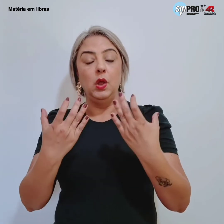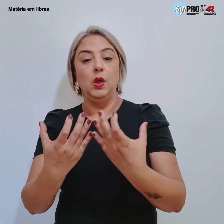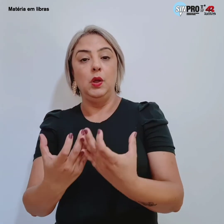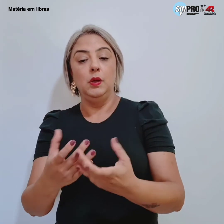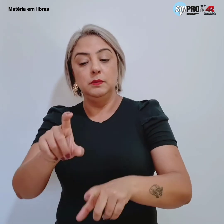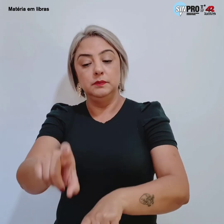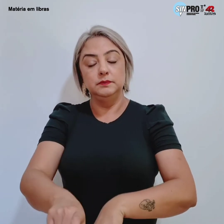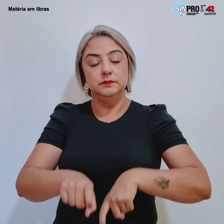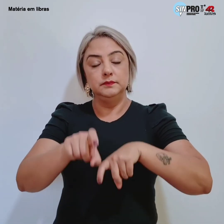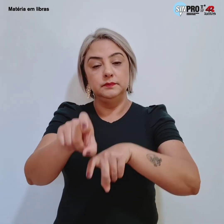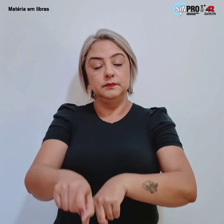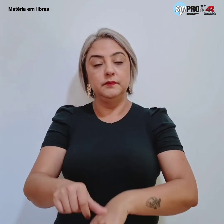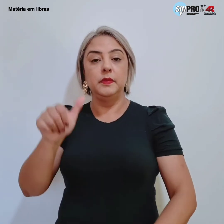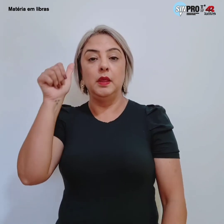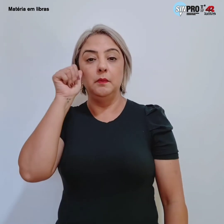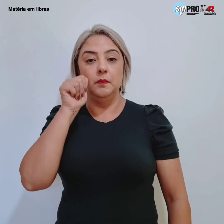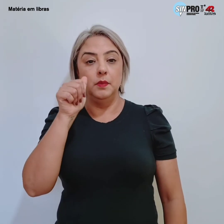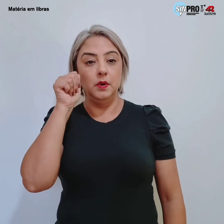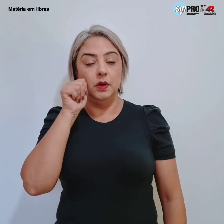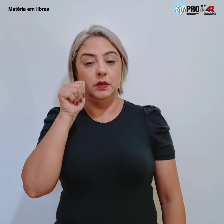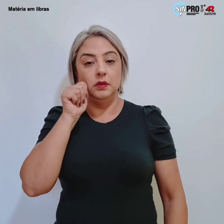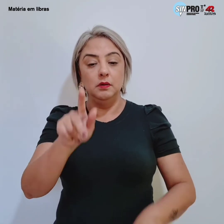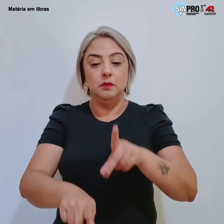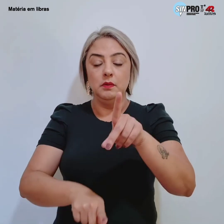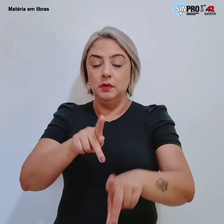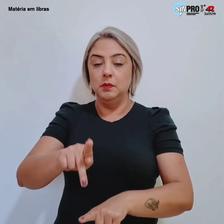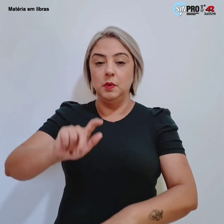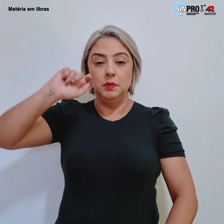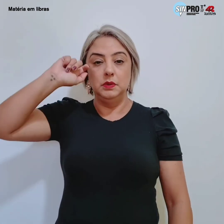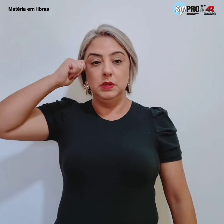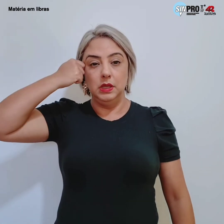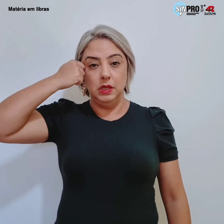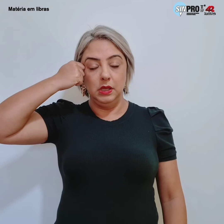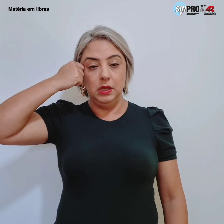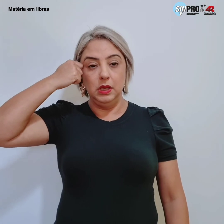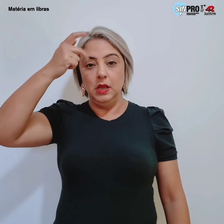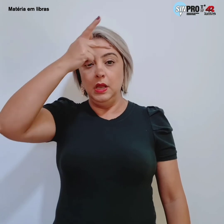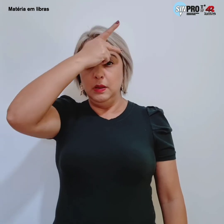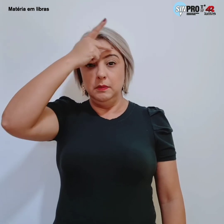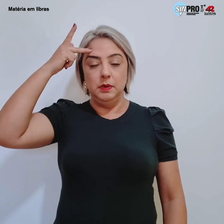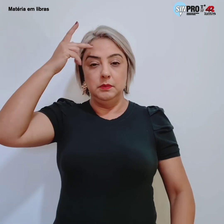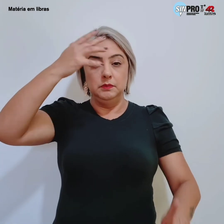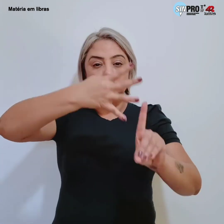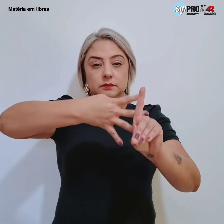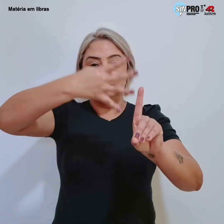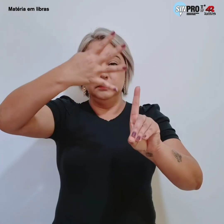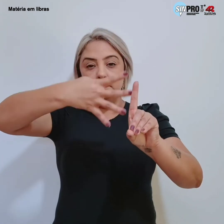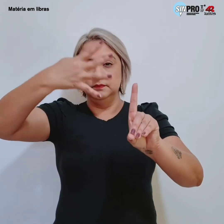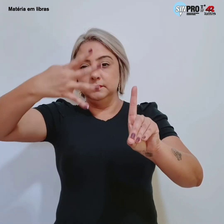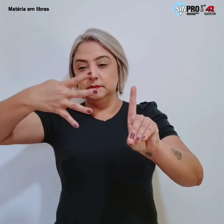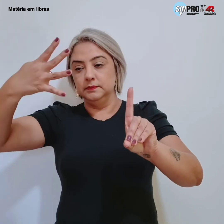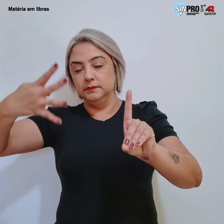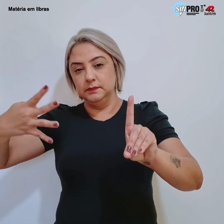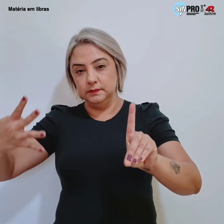comunidades camponesas, mulheres, populações negras, pessoas